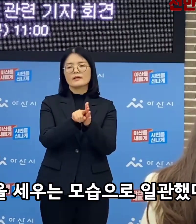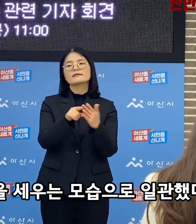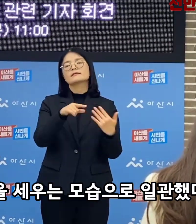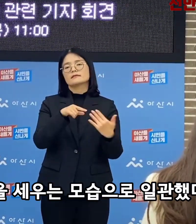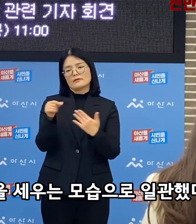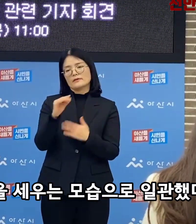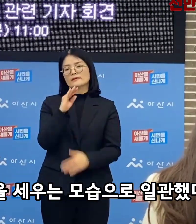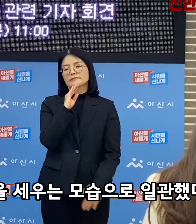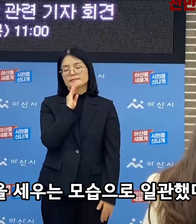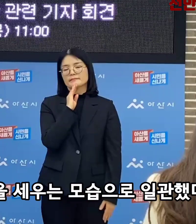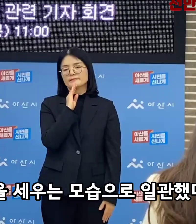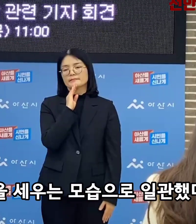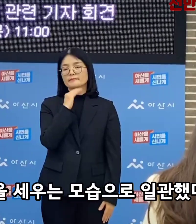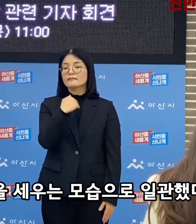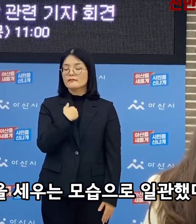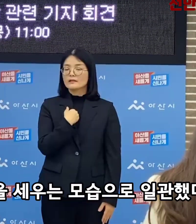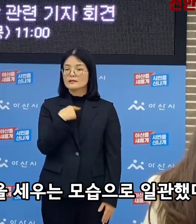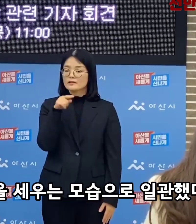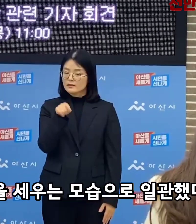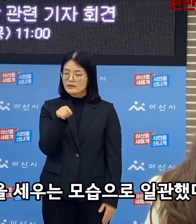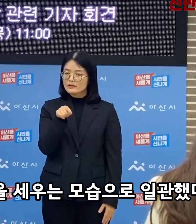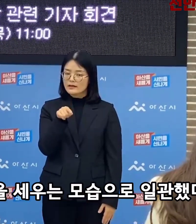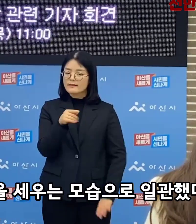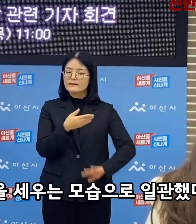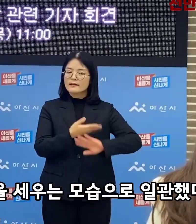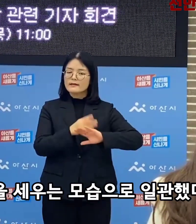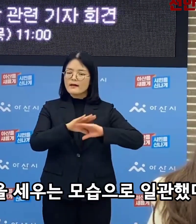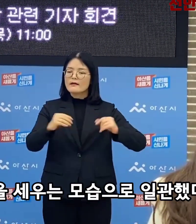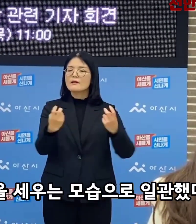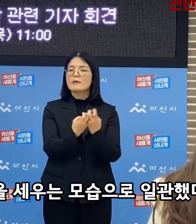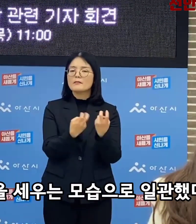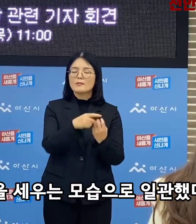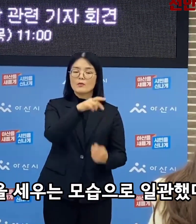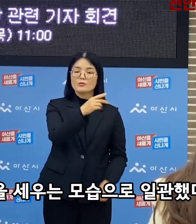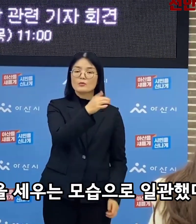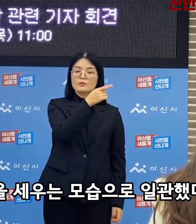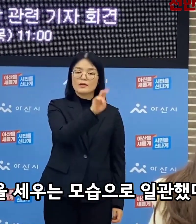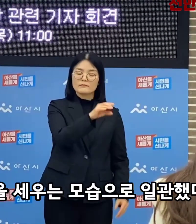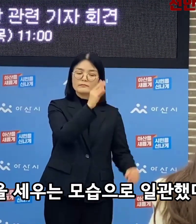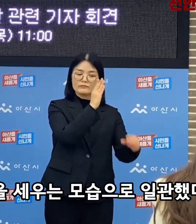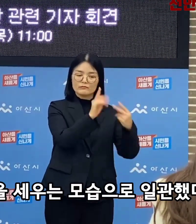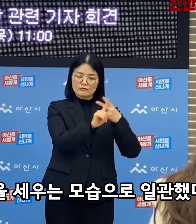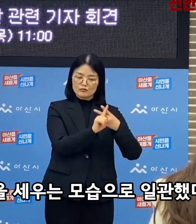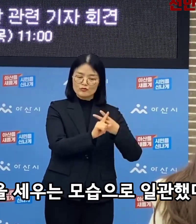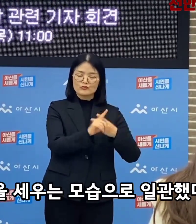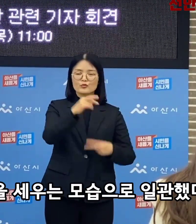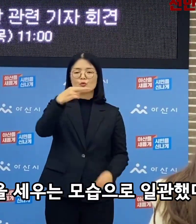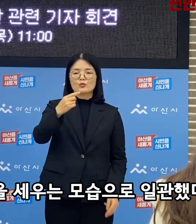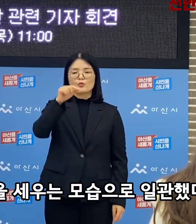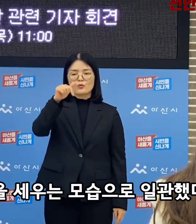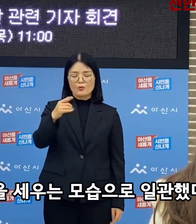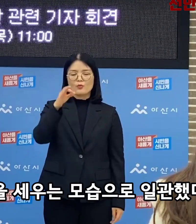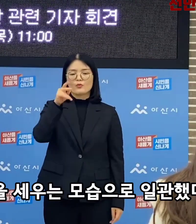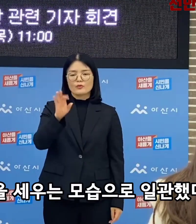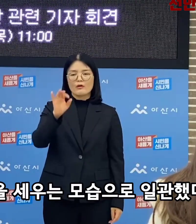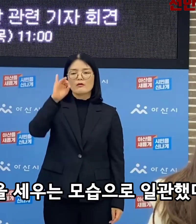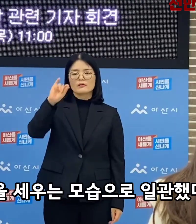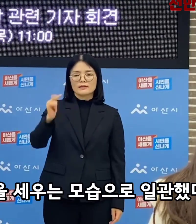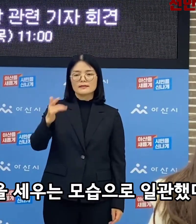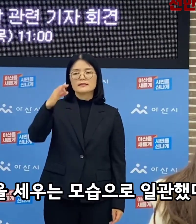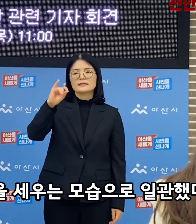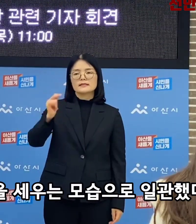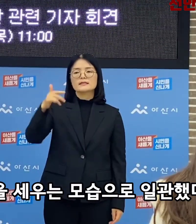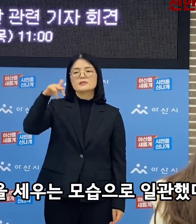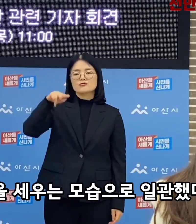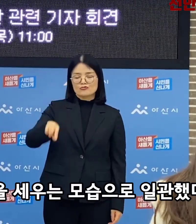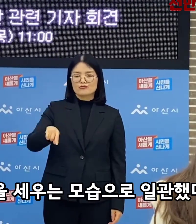생각합니다. 저는 이에 대한 대안으로서 동남중을 포함하여 도보중, 영인중, 인주중,